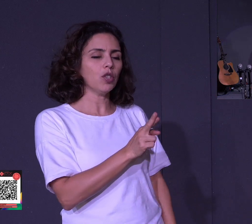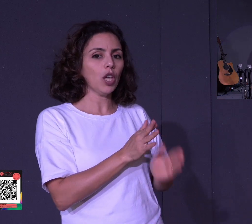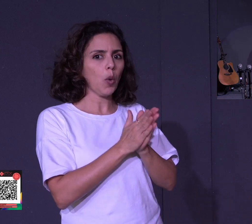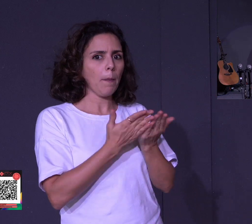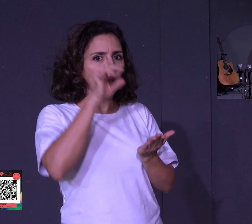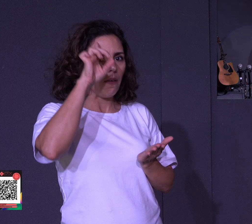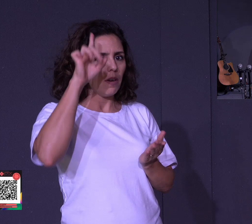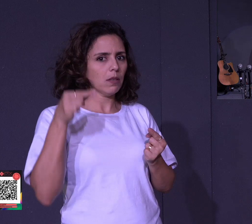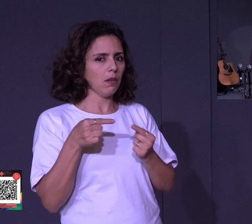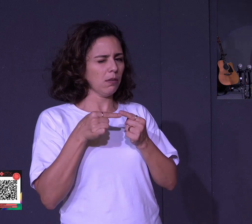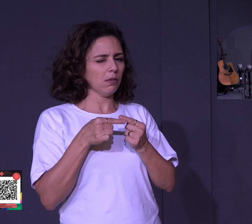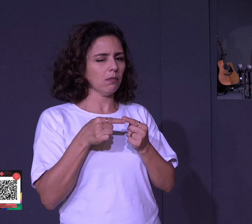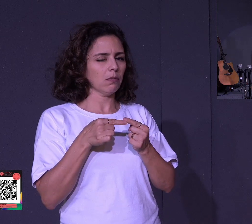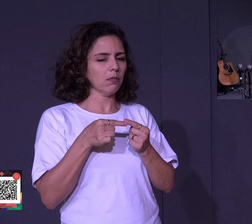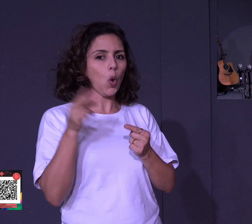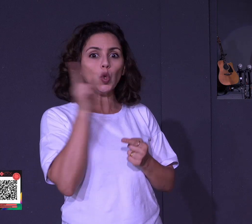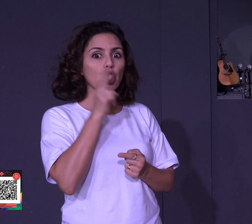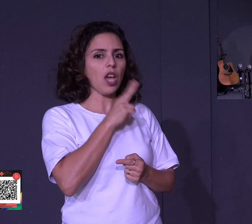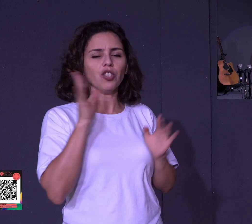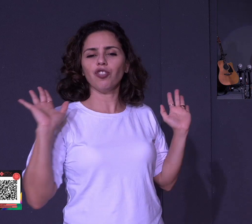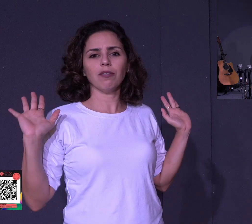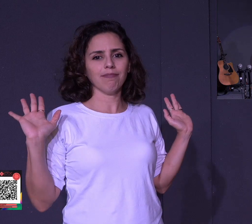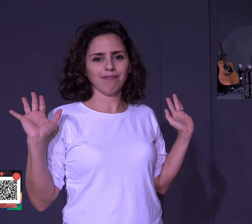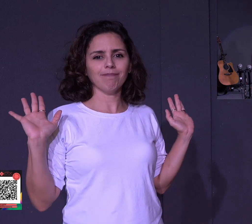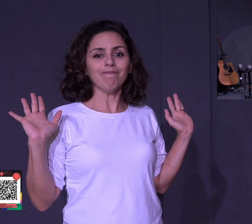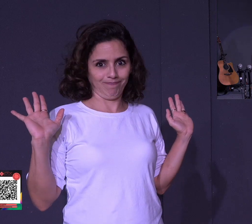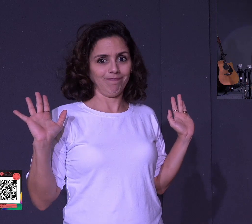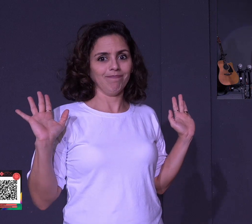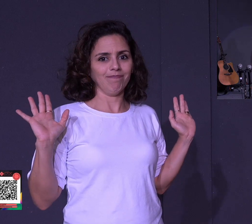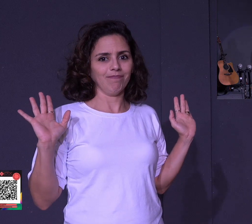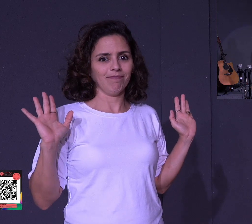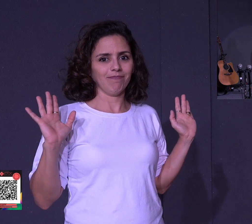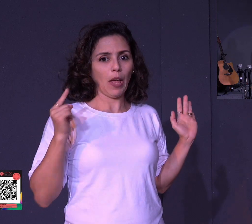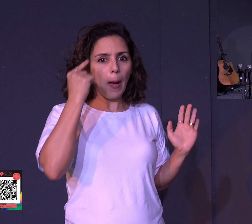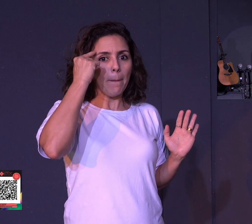imediatamente. Mas se o pensamento chega e encontra essa pessoa,